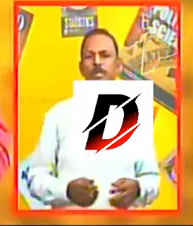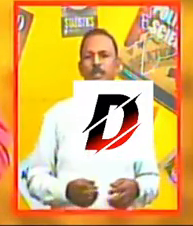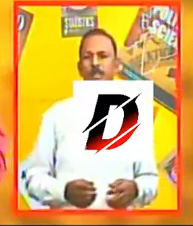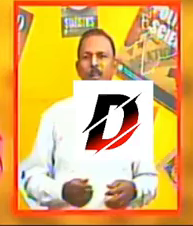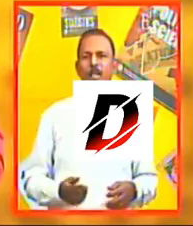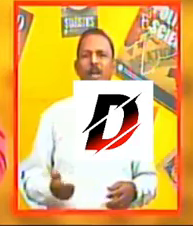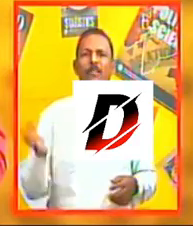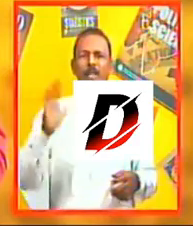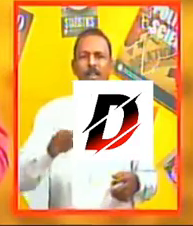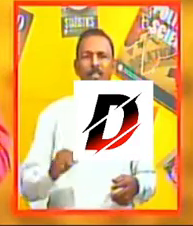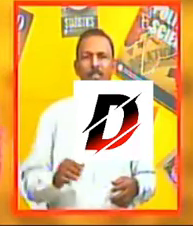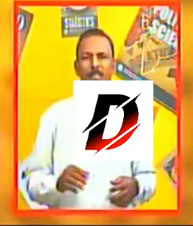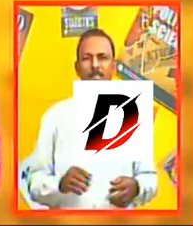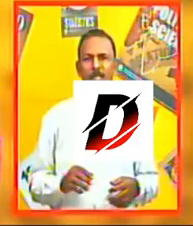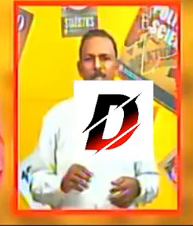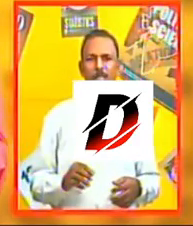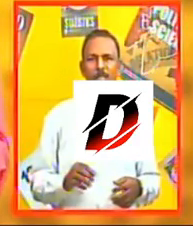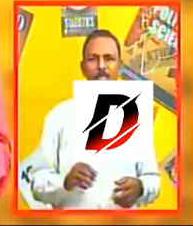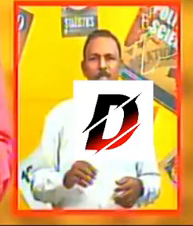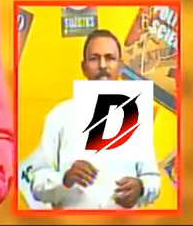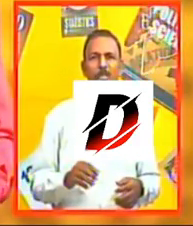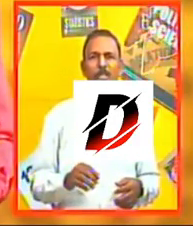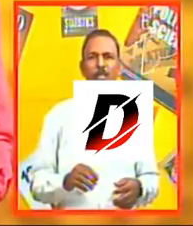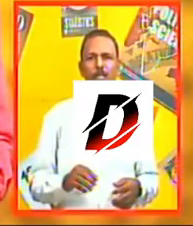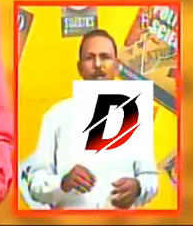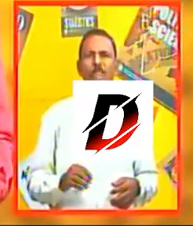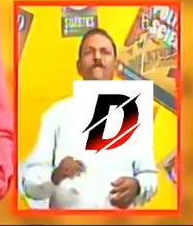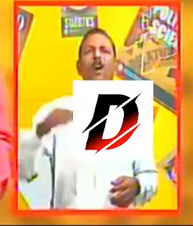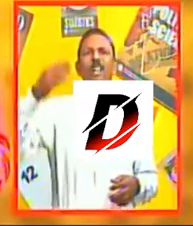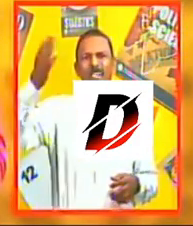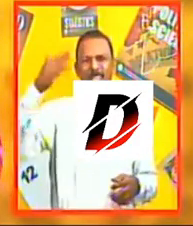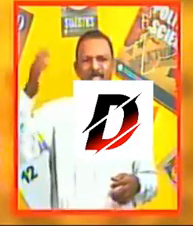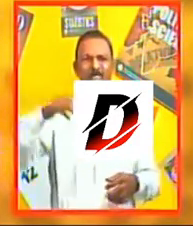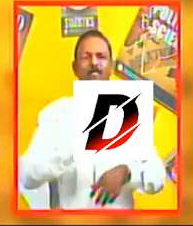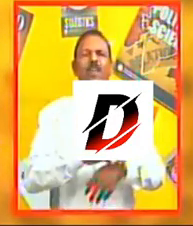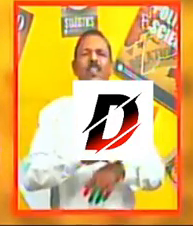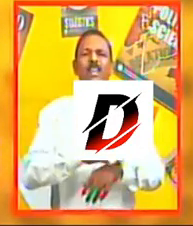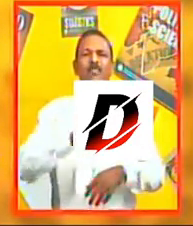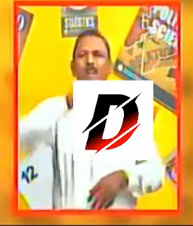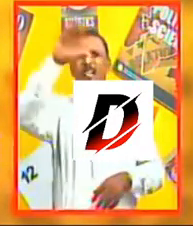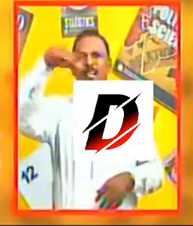அப்படின்றத பார்த்துருப்போம். அவைகளில் வானிலை என்றால்